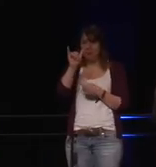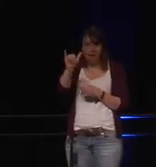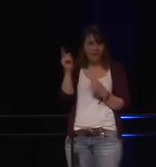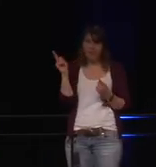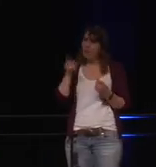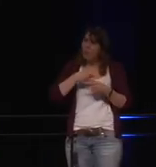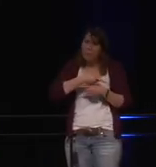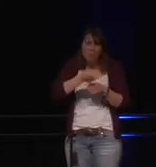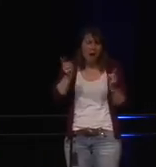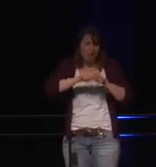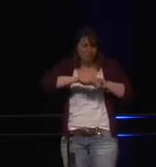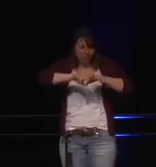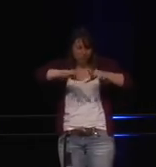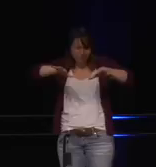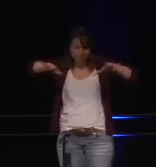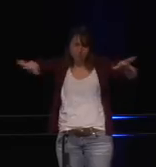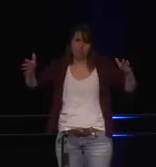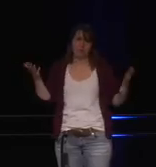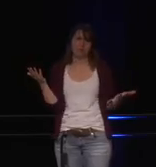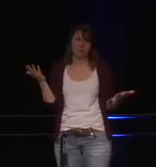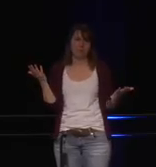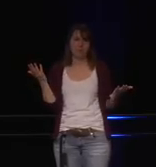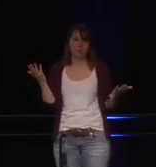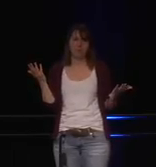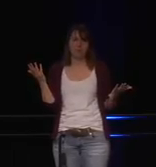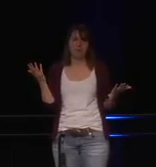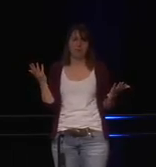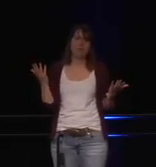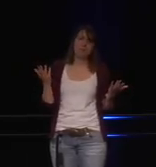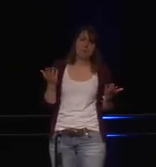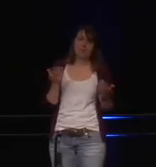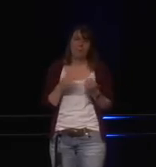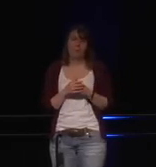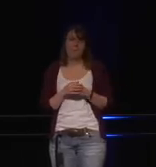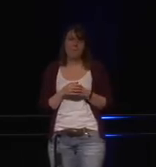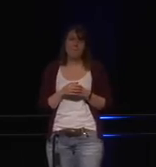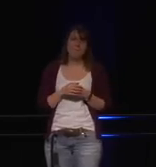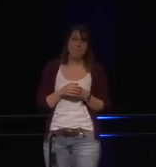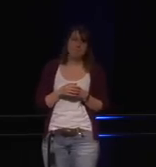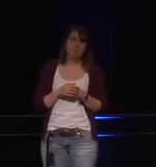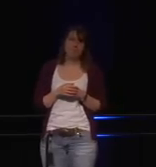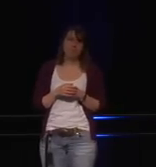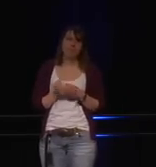después, ahora Mirai todavía aparece bastante.